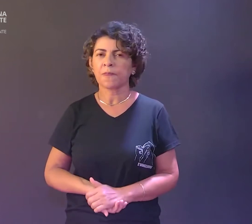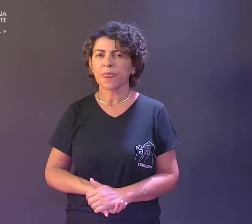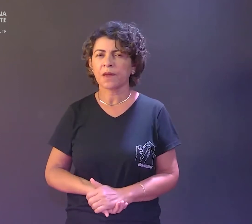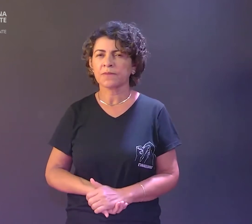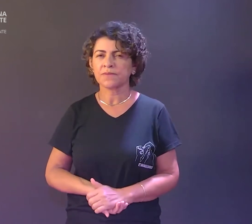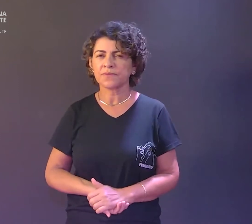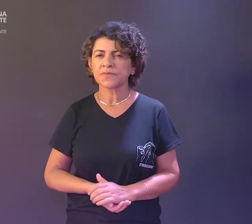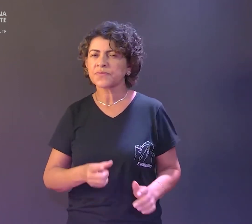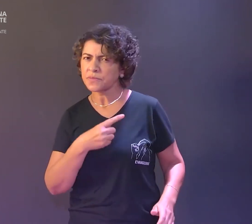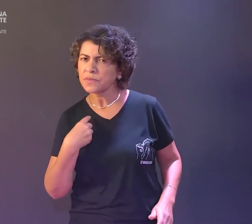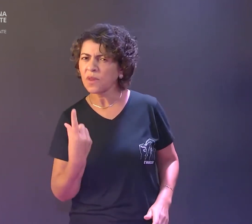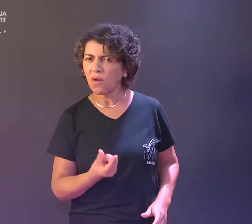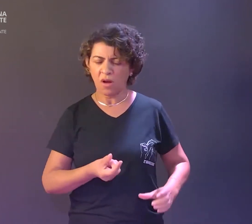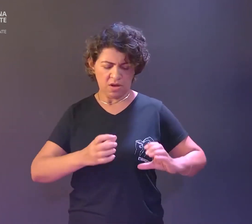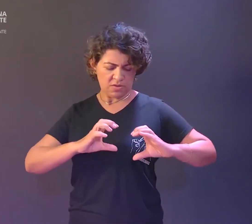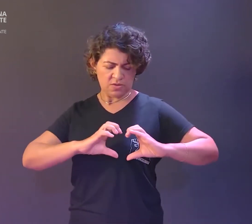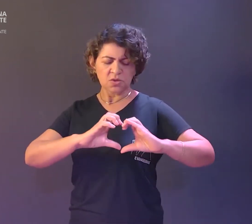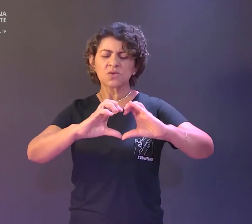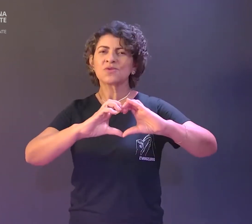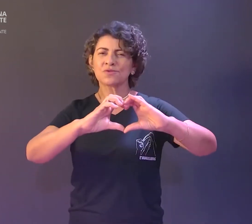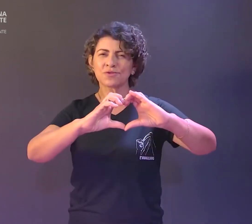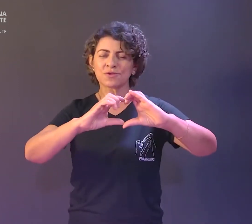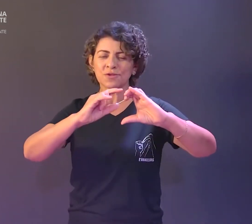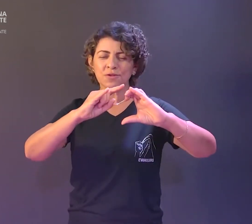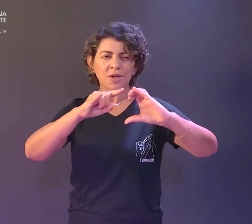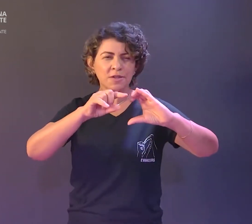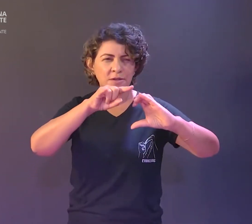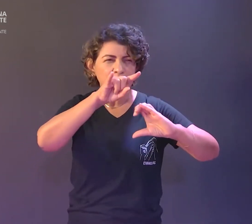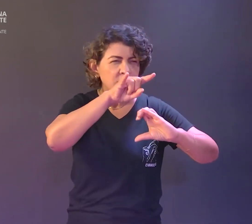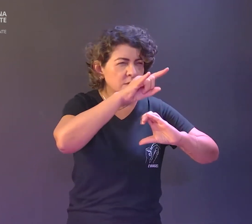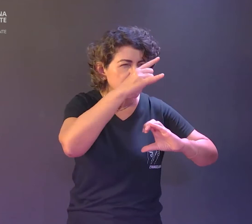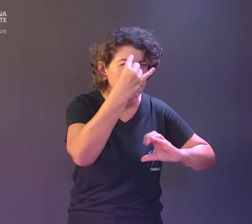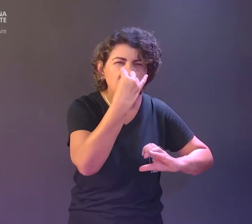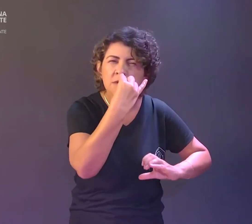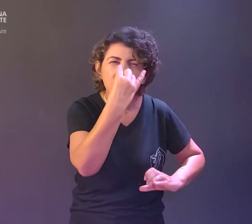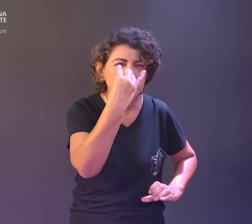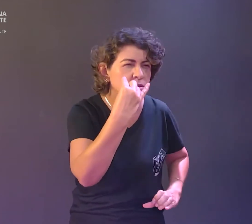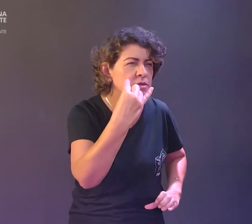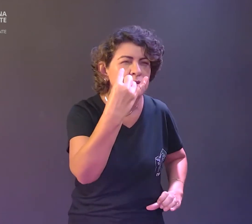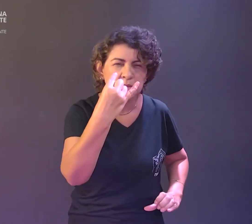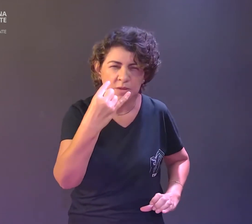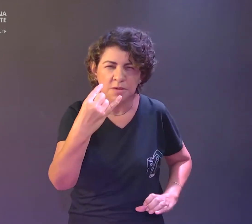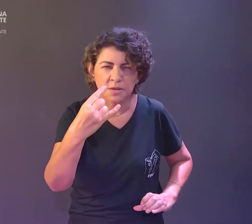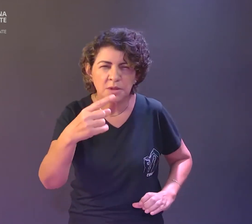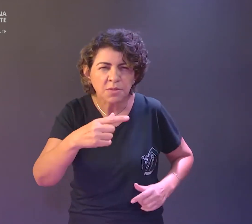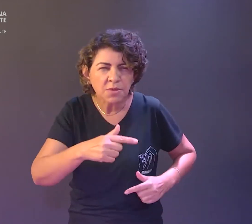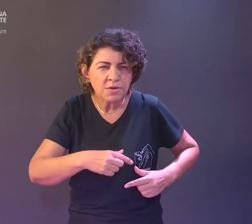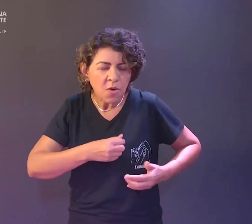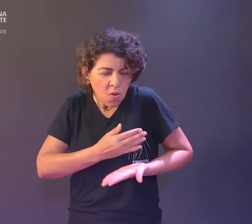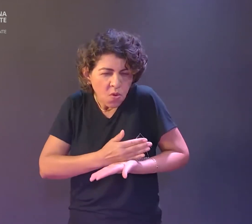Nosso coração cobiça diversas coisas, e com isso gera dentro de nós a ira,